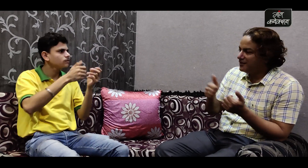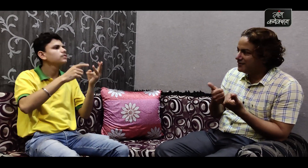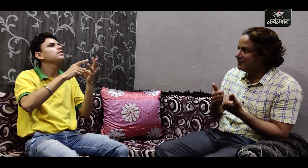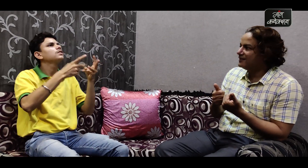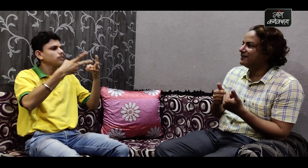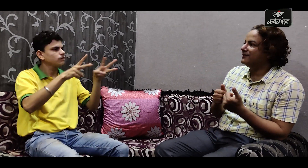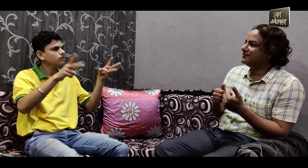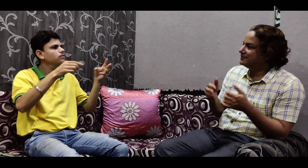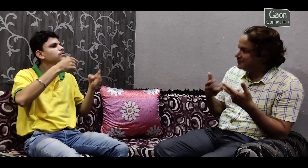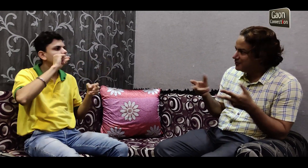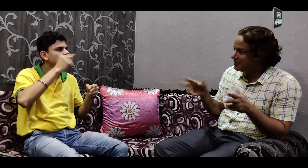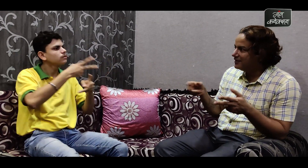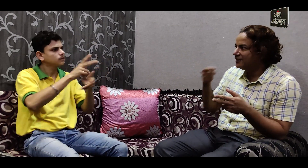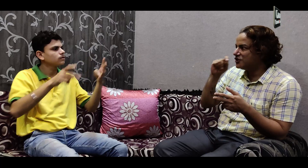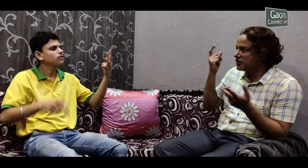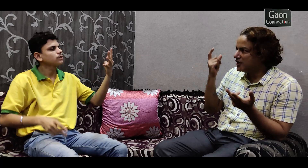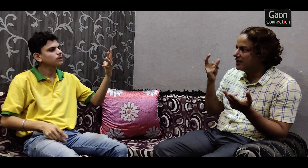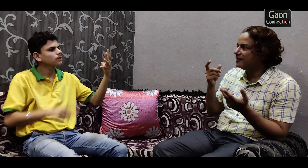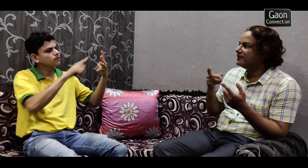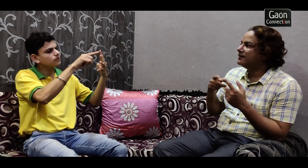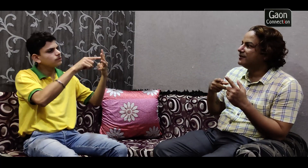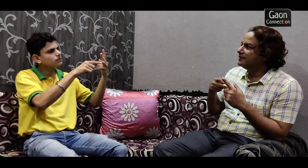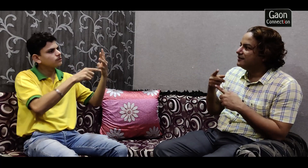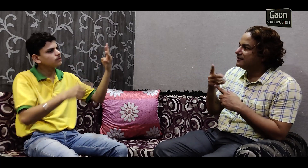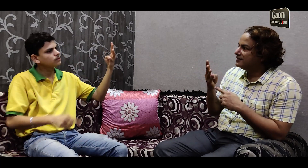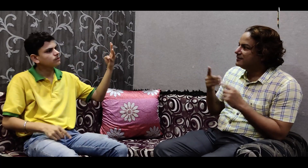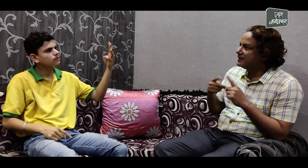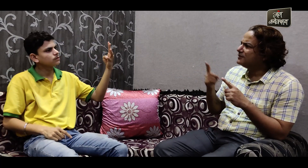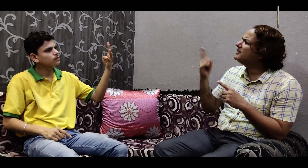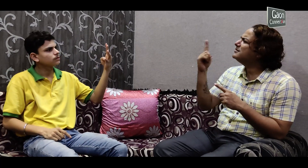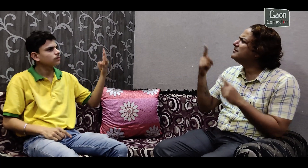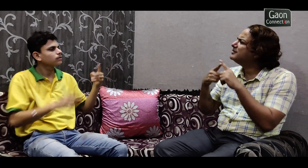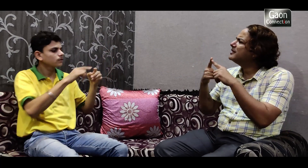सैंडविच सीखा, नूडल सीखा, चाय, चार